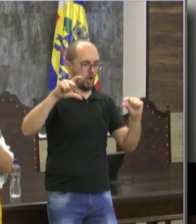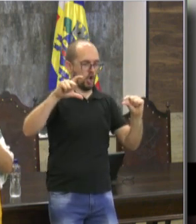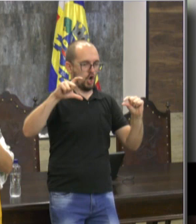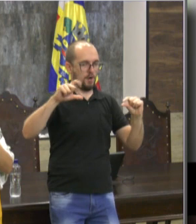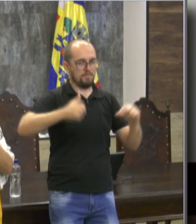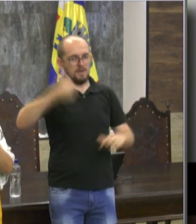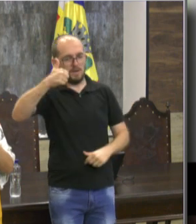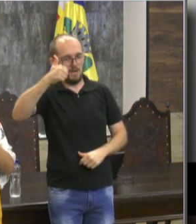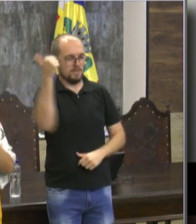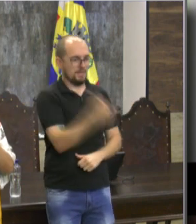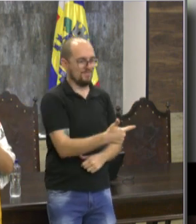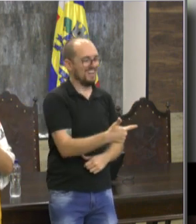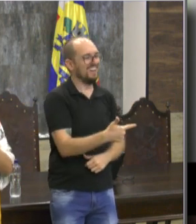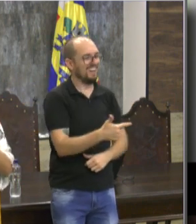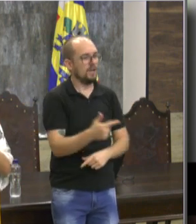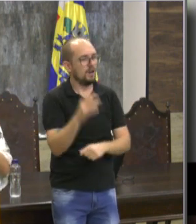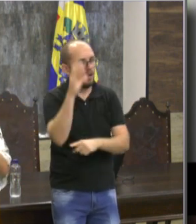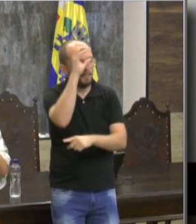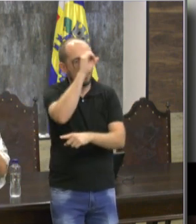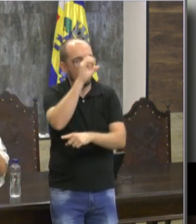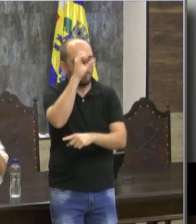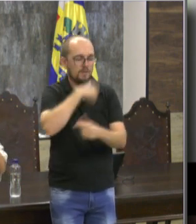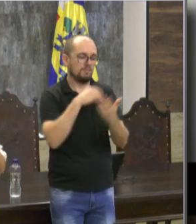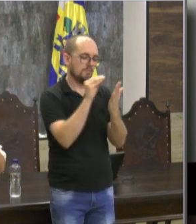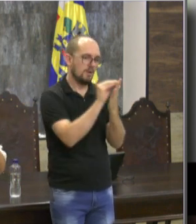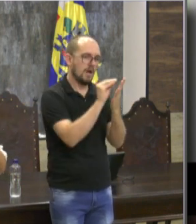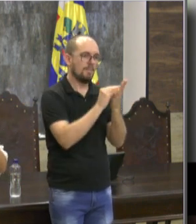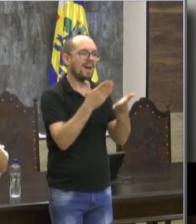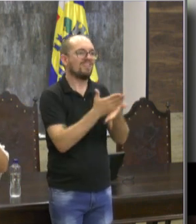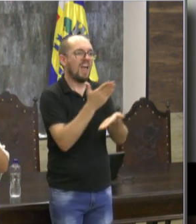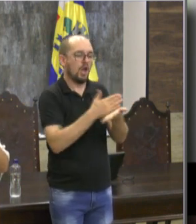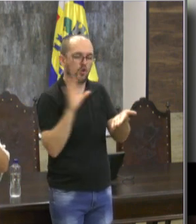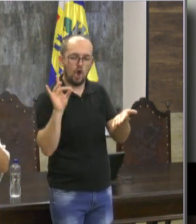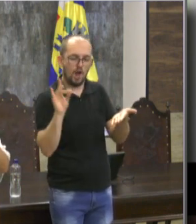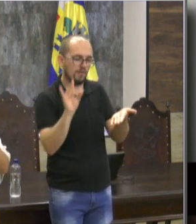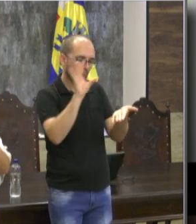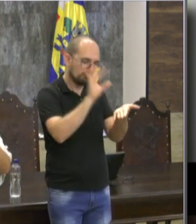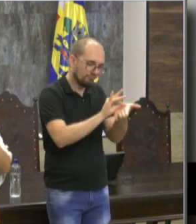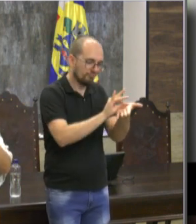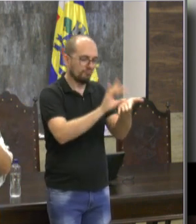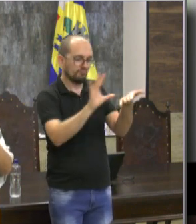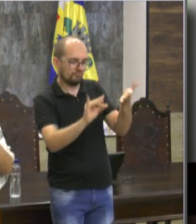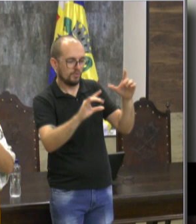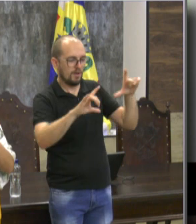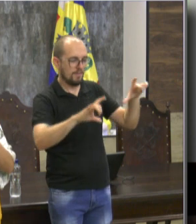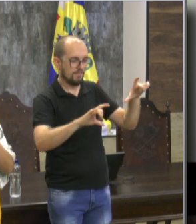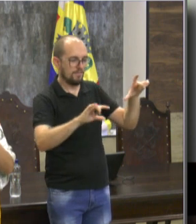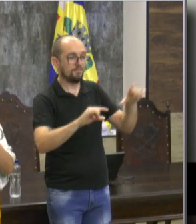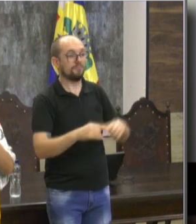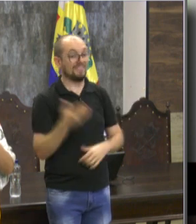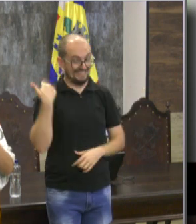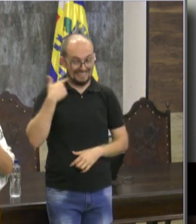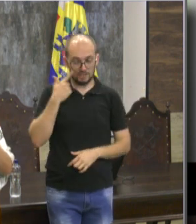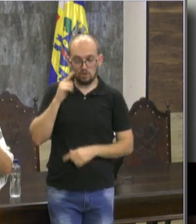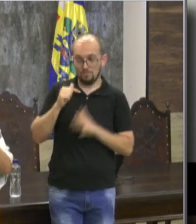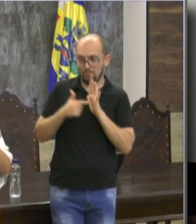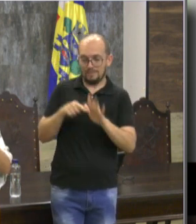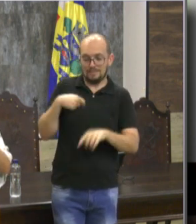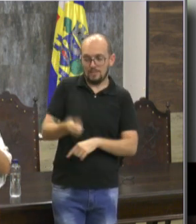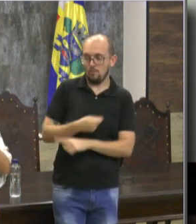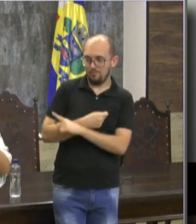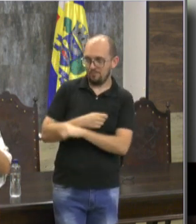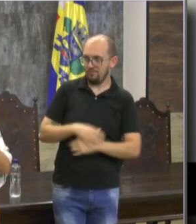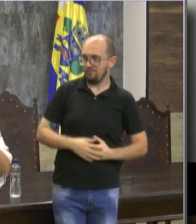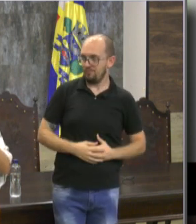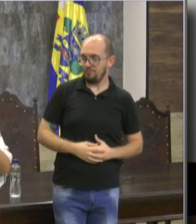no caderno tátil. Gente, foi super interessante o dia que eu peguei ele, né, e mostrei. Árvore, na escola tem